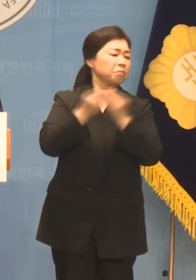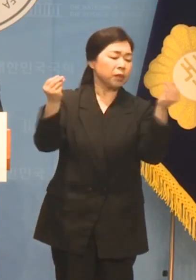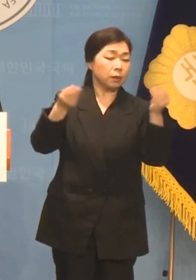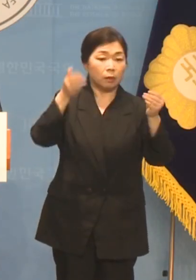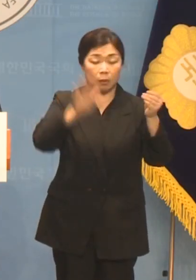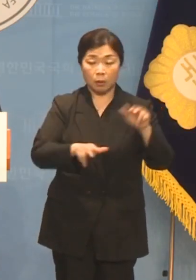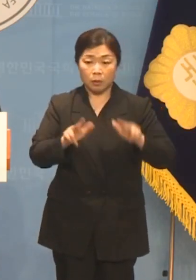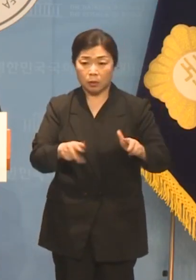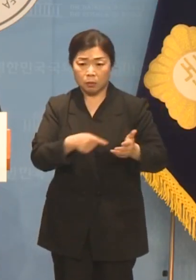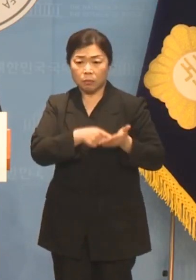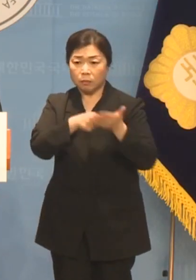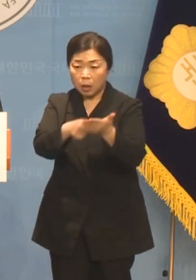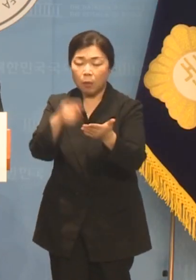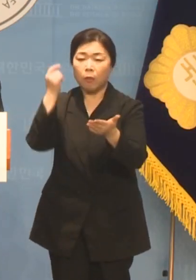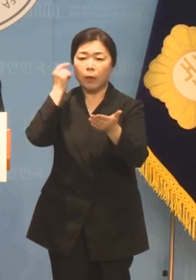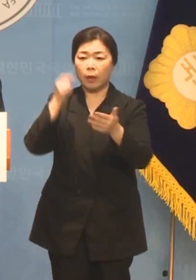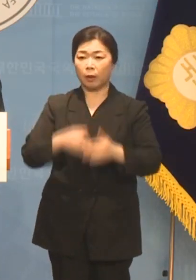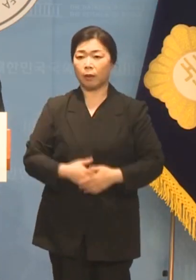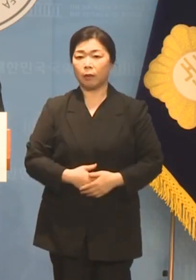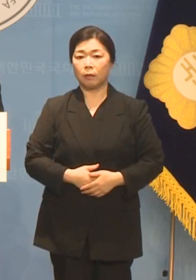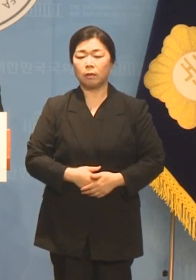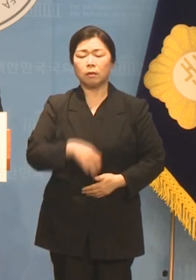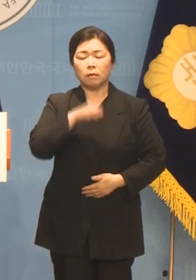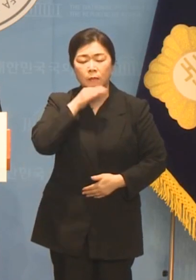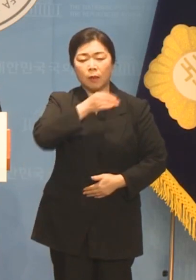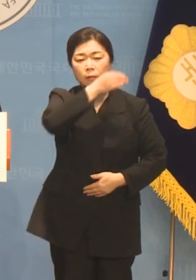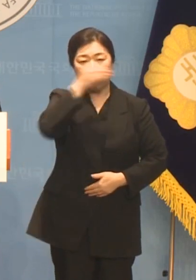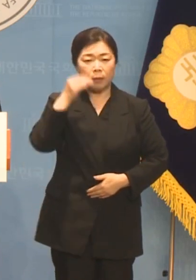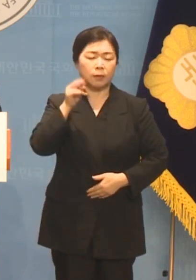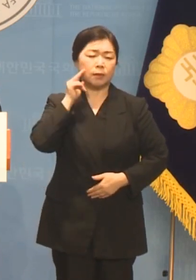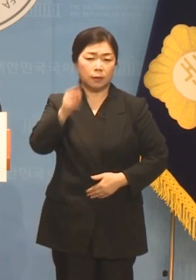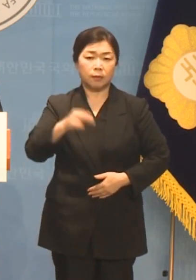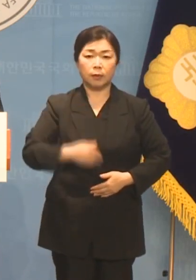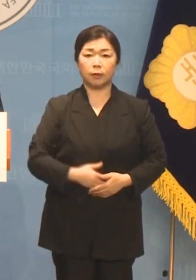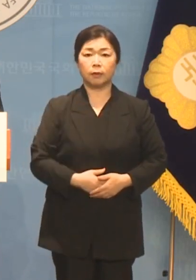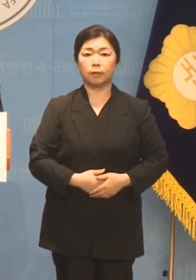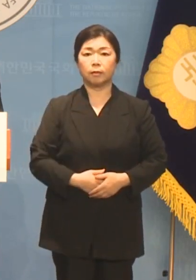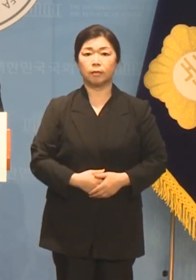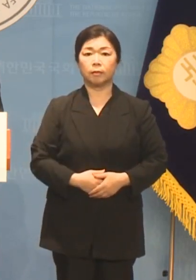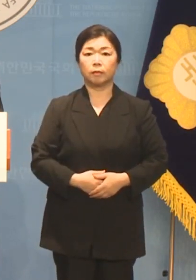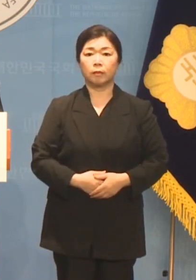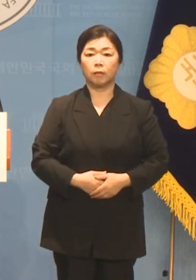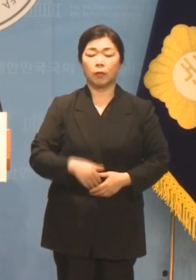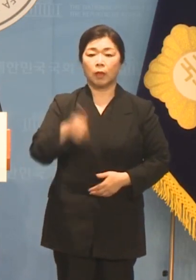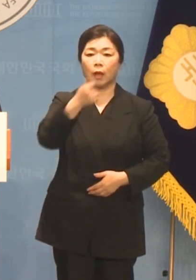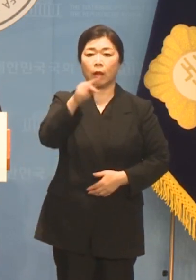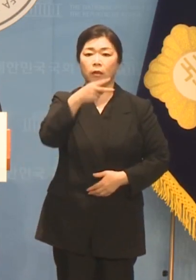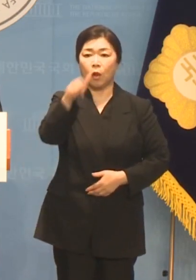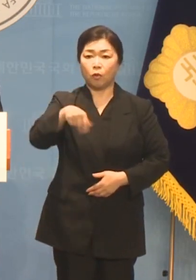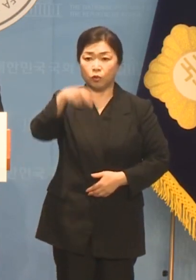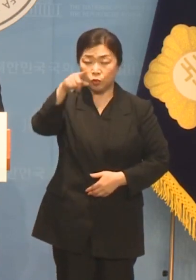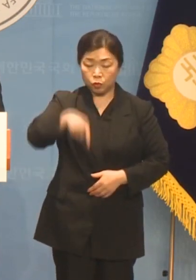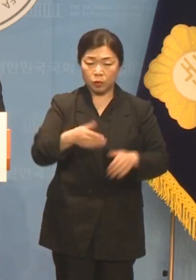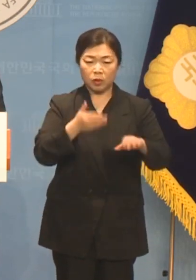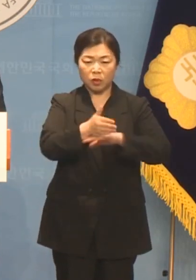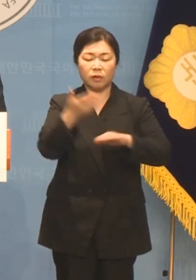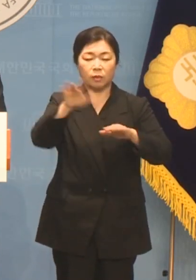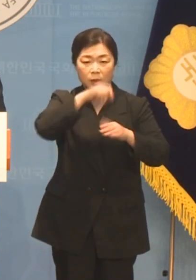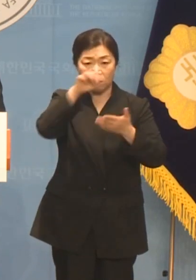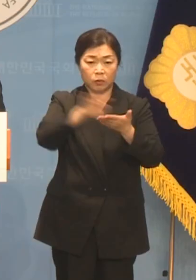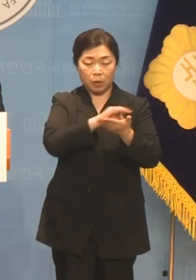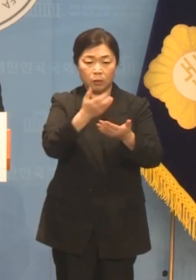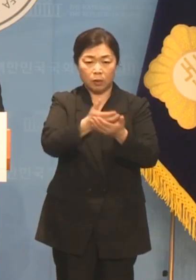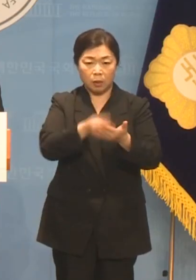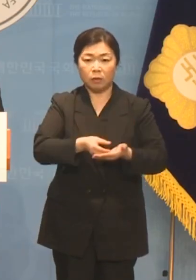국회에 제출했습니까? 뻔뻔하기 짝이 없습니다. 한덕수 권한대행은 뒤늦은 추경안 제출에